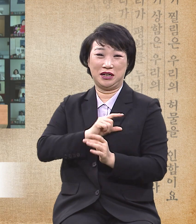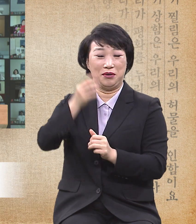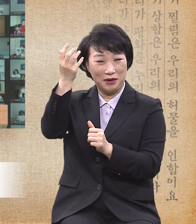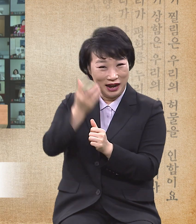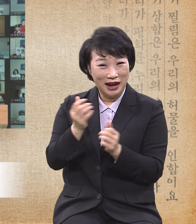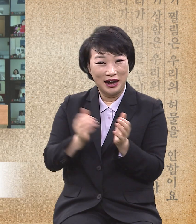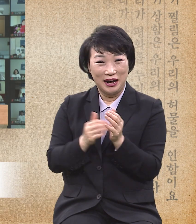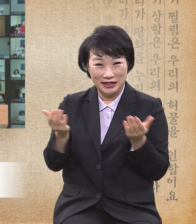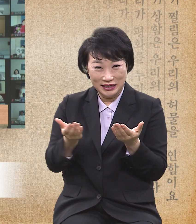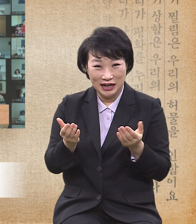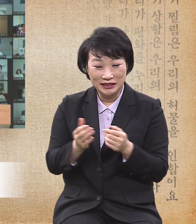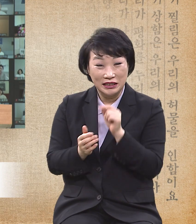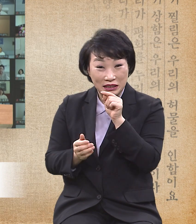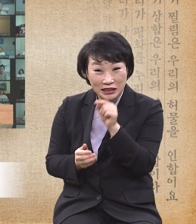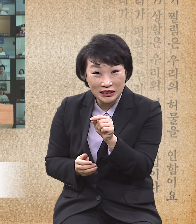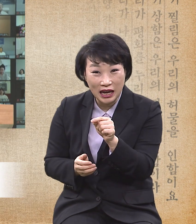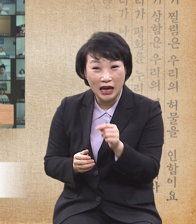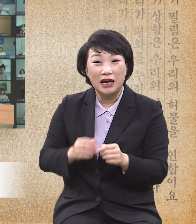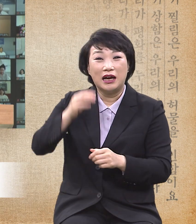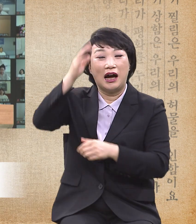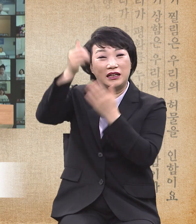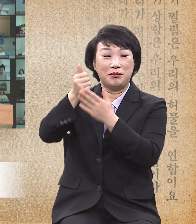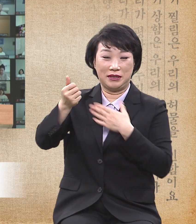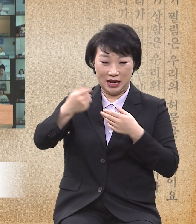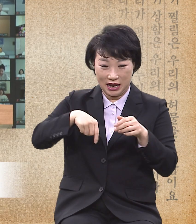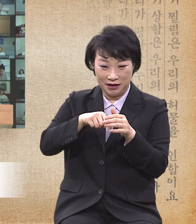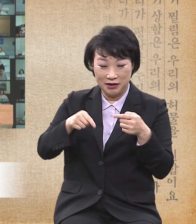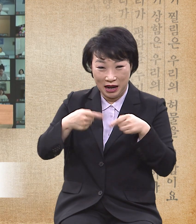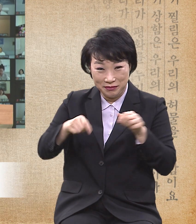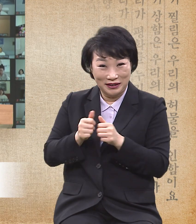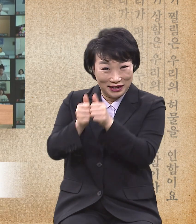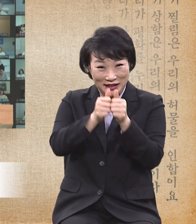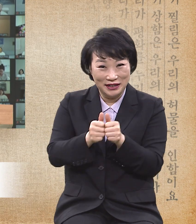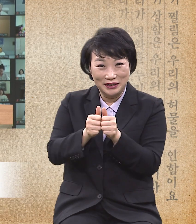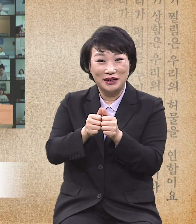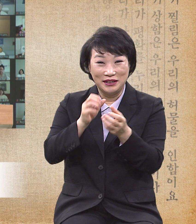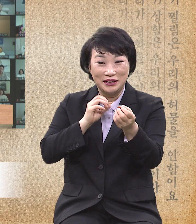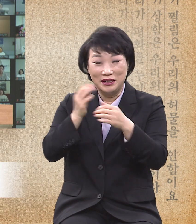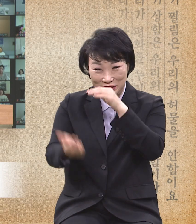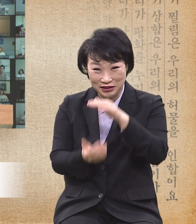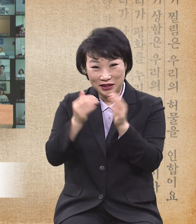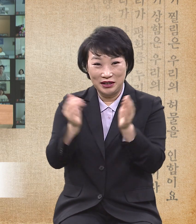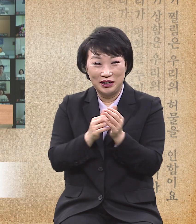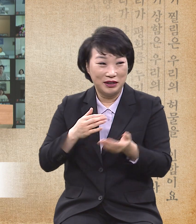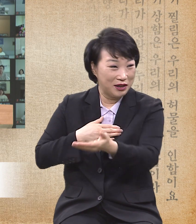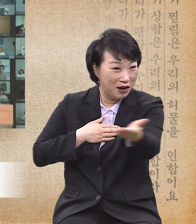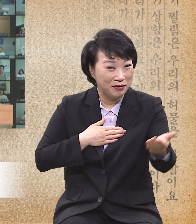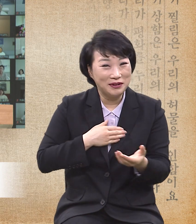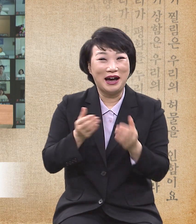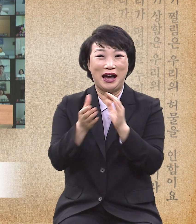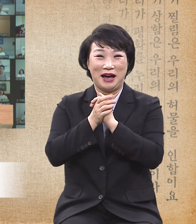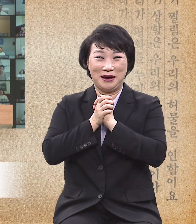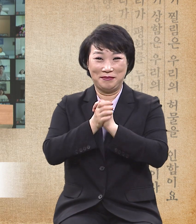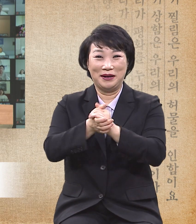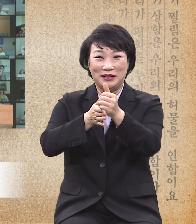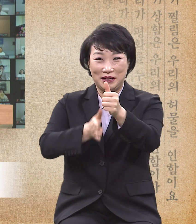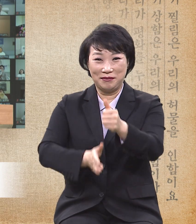오셔서 역사하시는 이것이 임마누엘이 이루어진 것입니다. 그렇게 이루어지신 분 아멘 합시다.